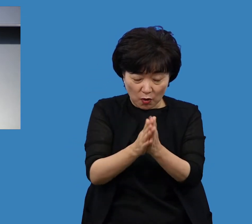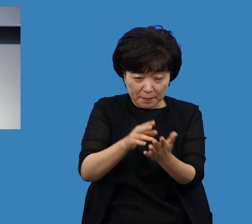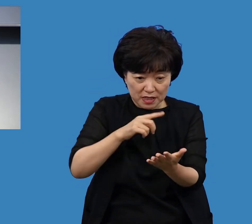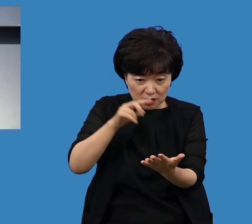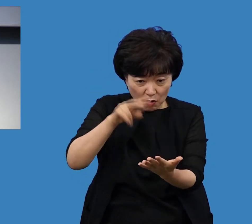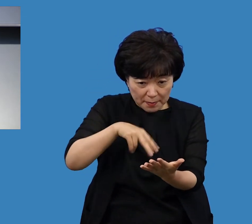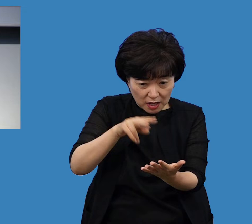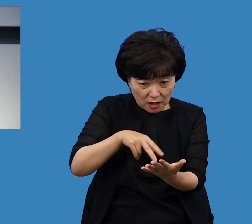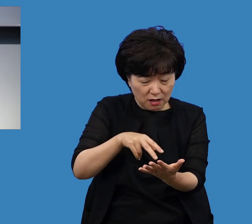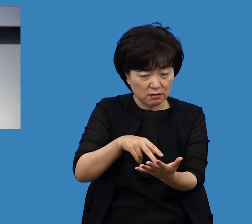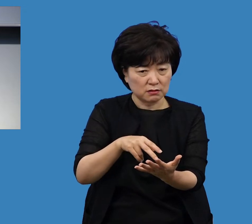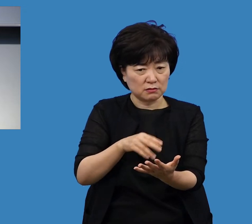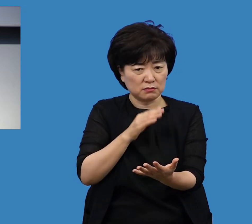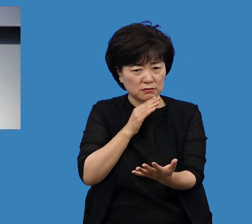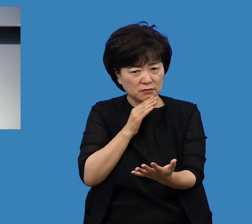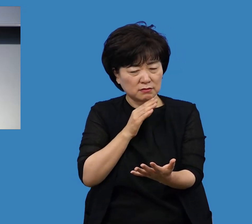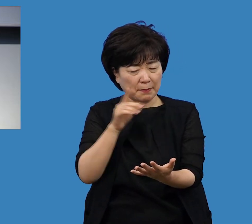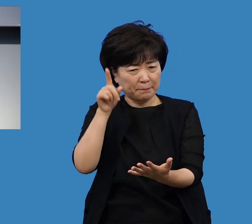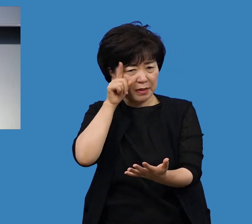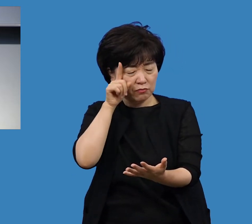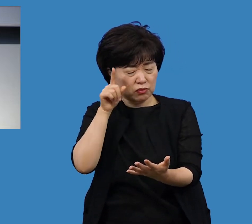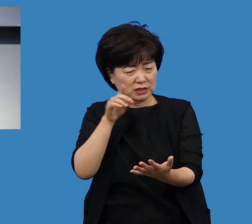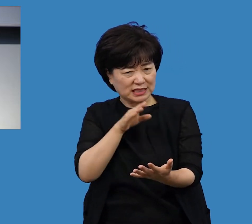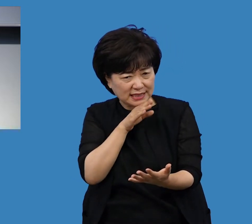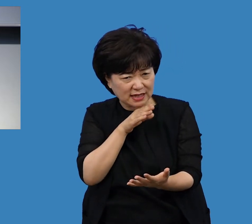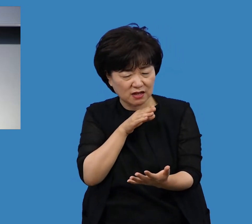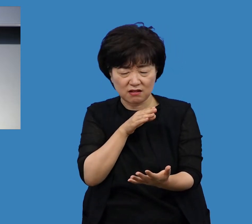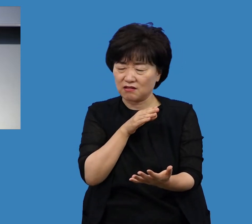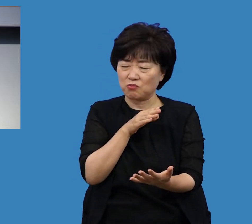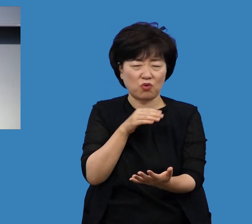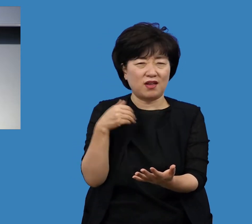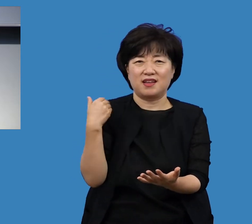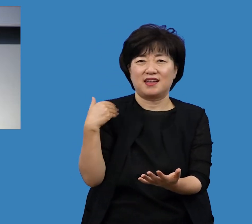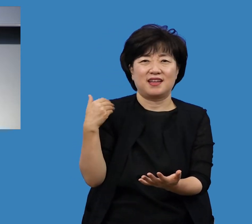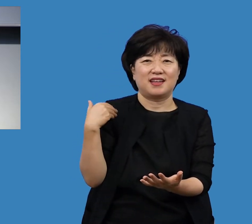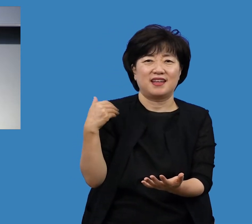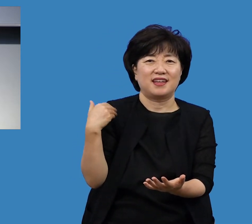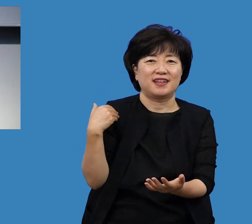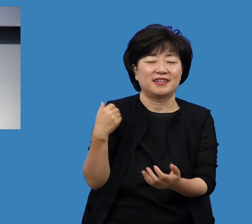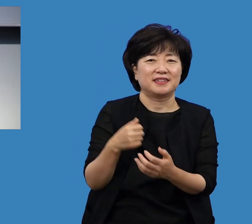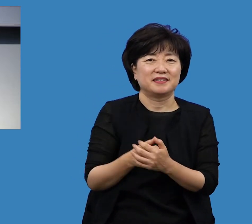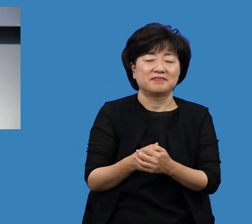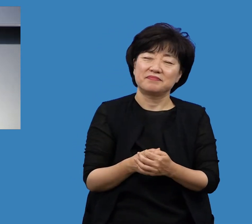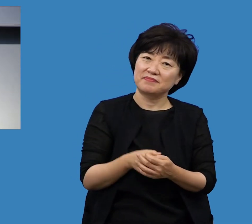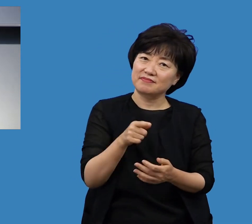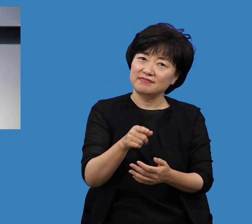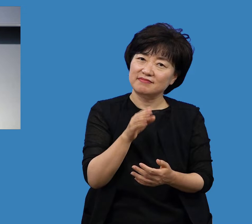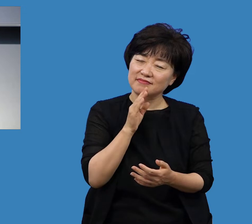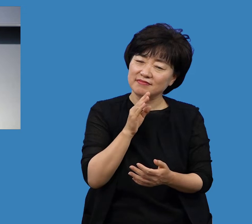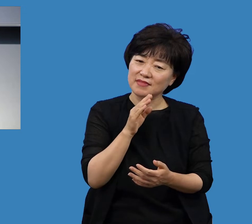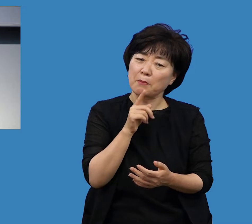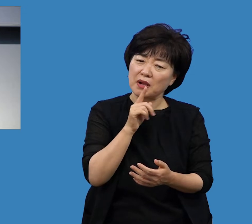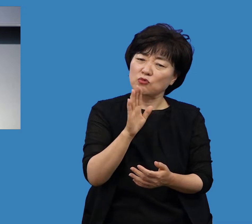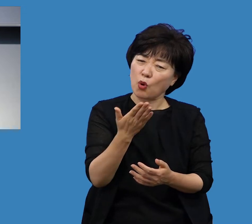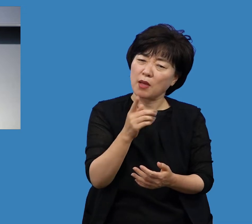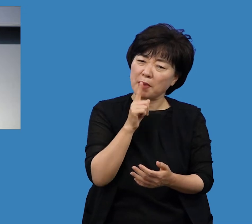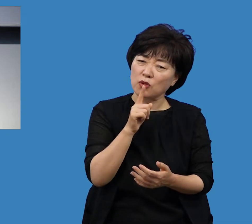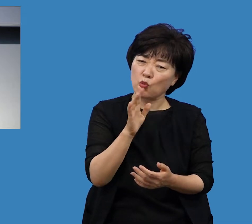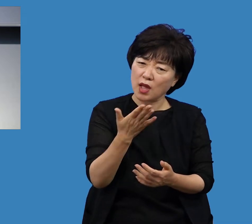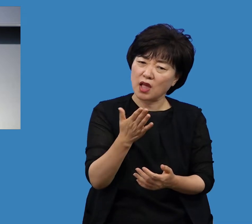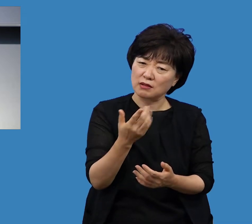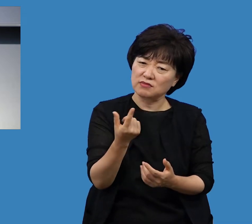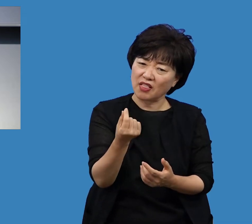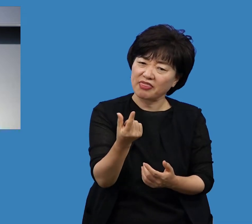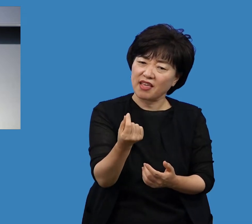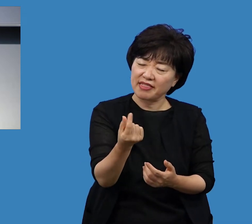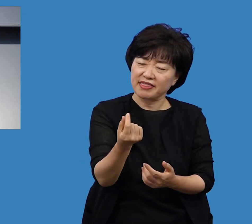읽어봐가지고서는 이것이 100% 사실이라고 하는 걸 확신할 수 있는 방법이 없습니다. 이거 말이 되는 것 같아. 그럴 것 같아.